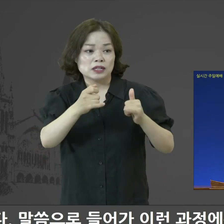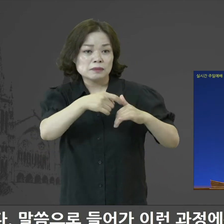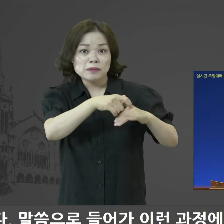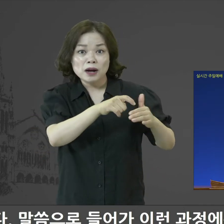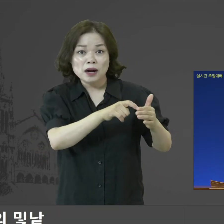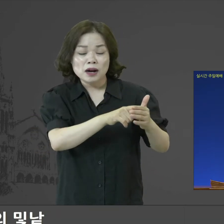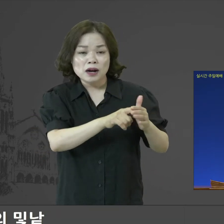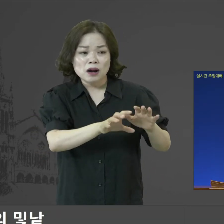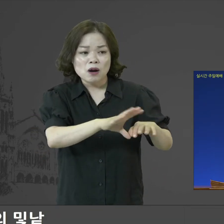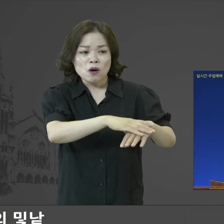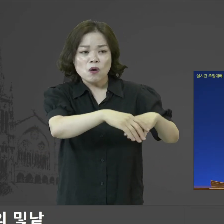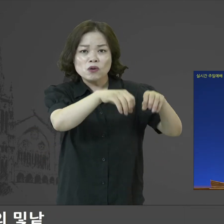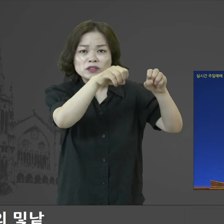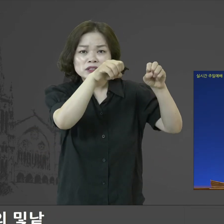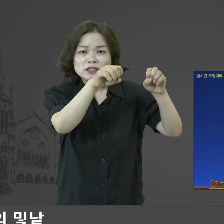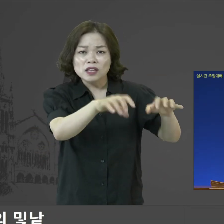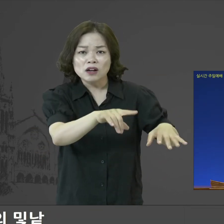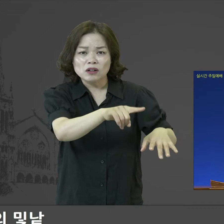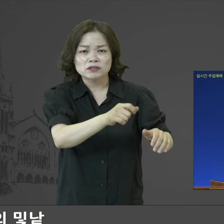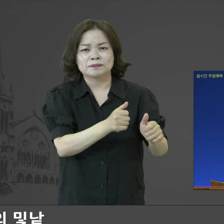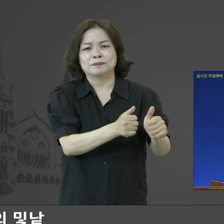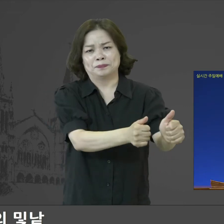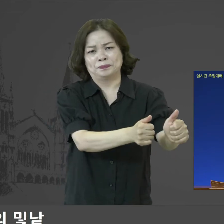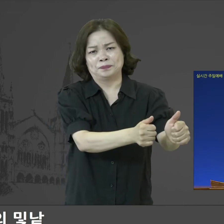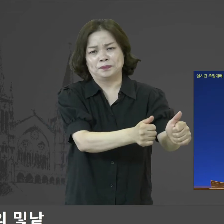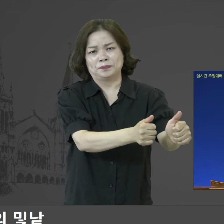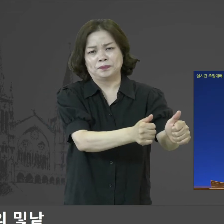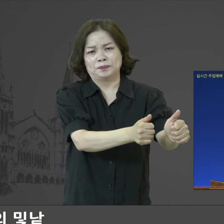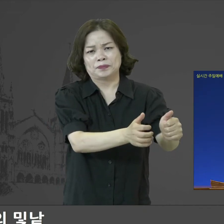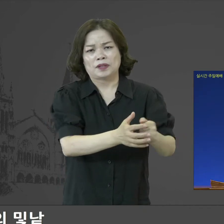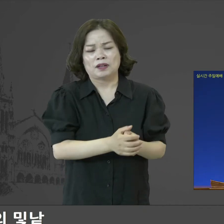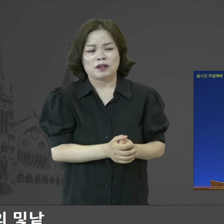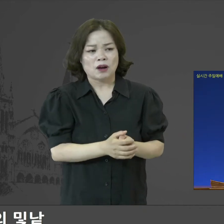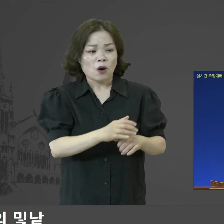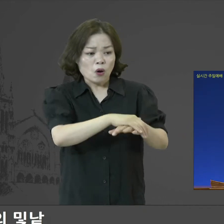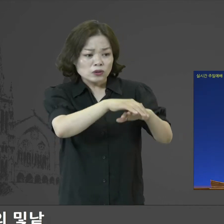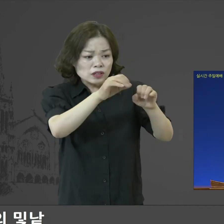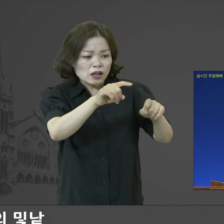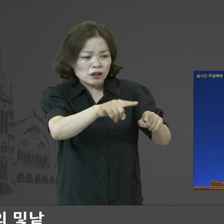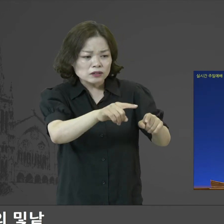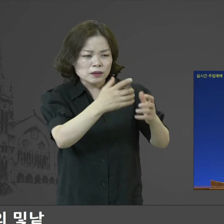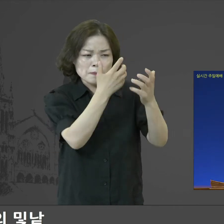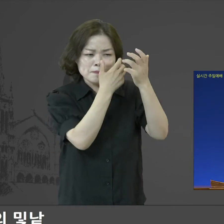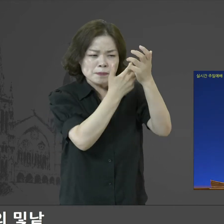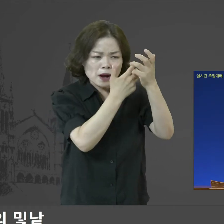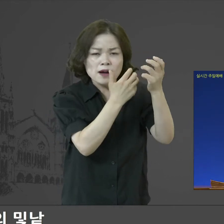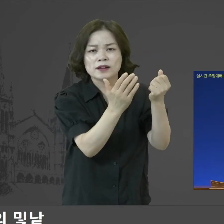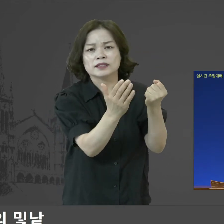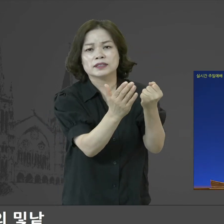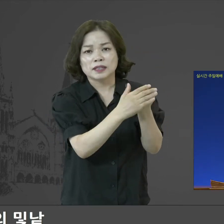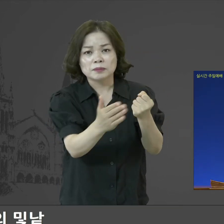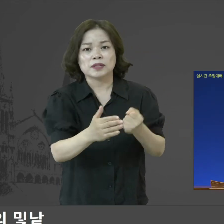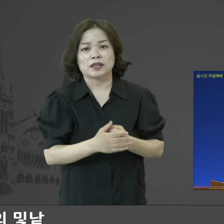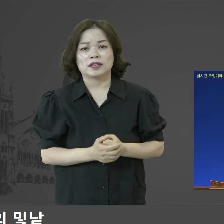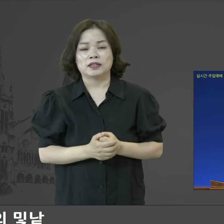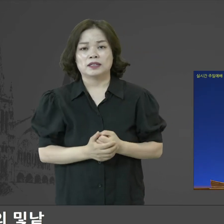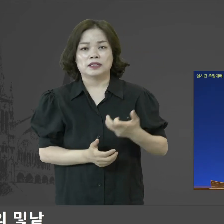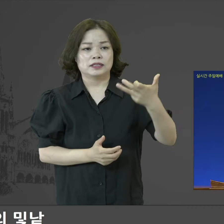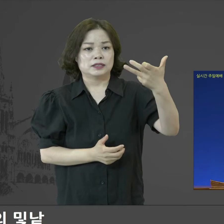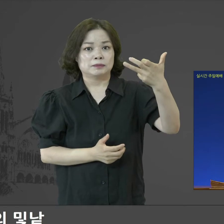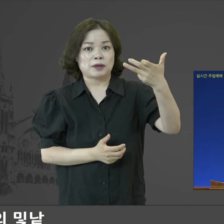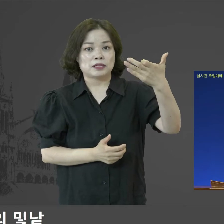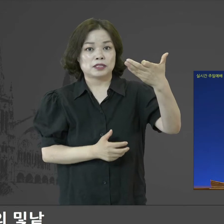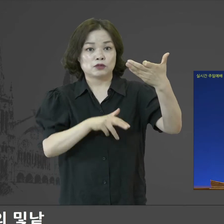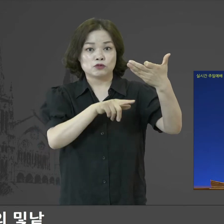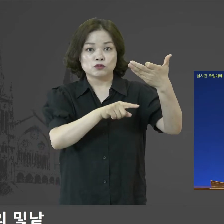마음이 허망한 것으로 가서 허망한 것을 행하게 되는데 18절과 19절에